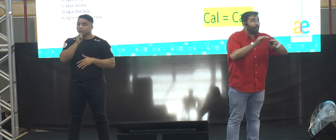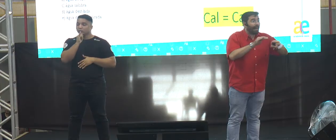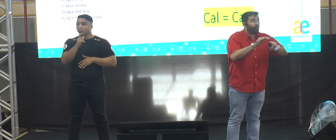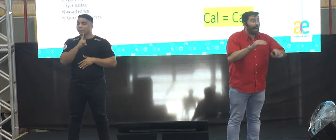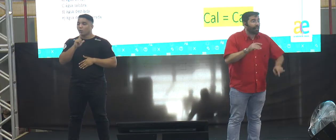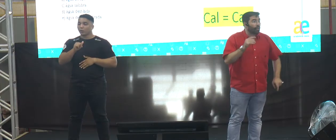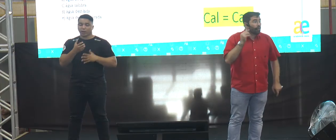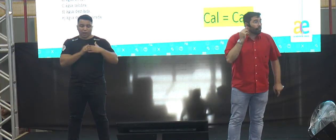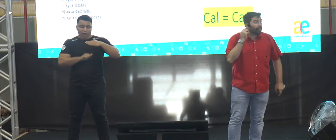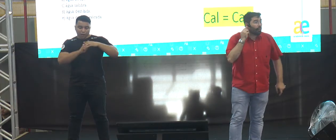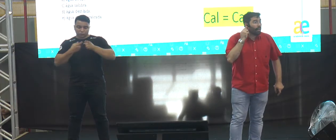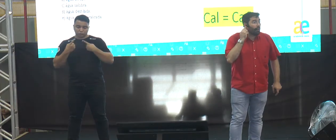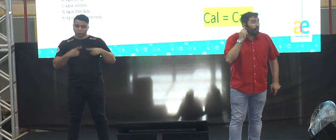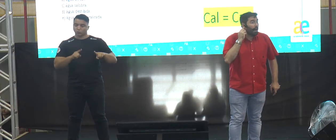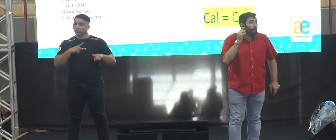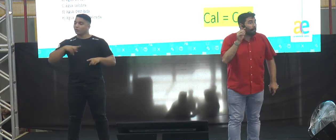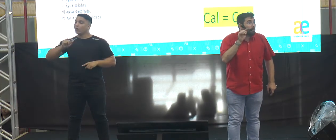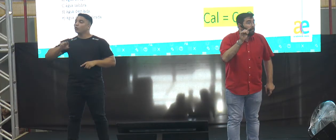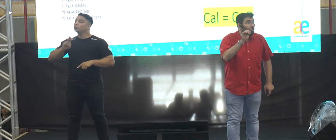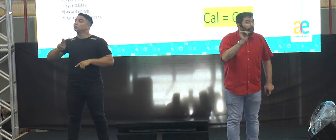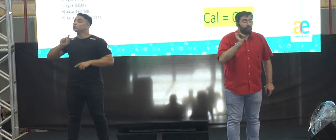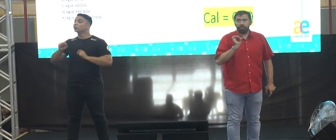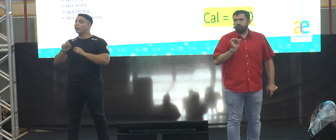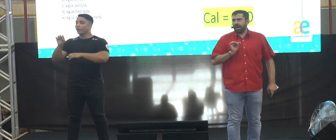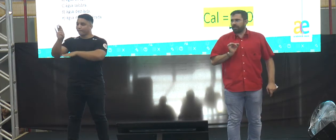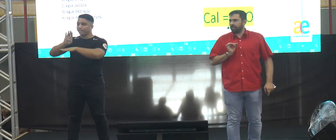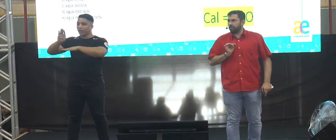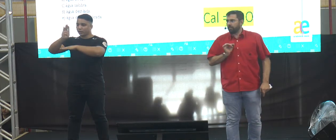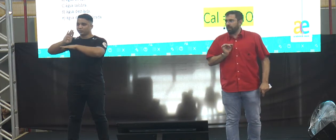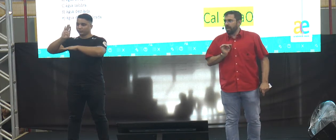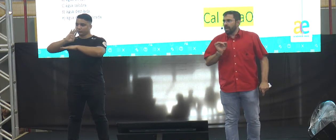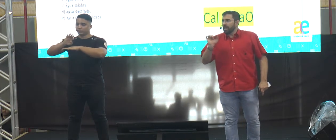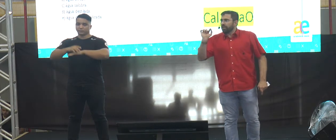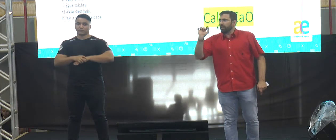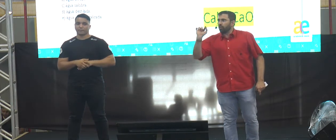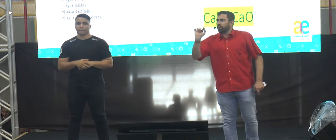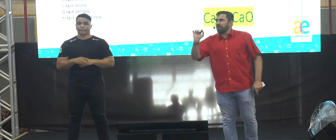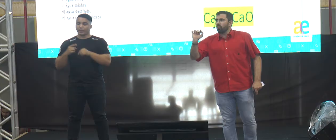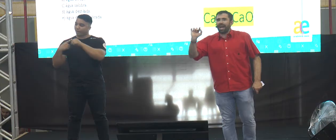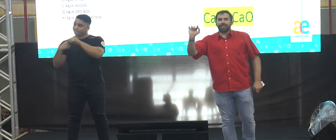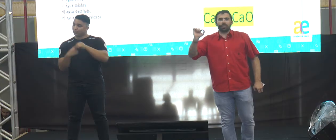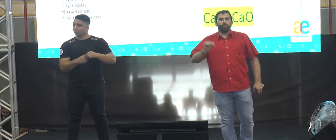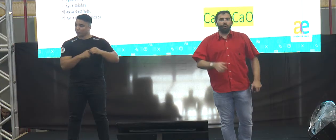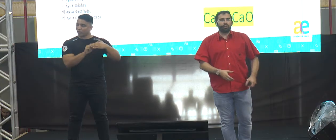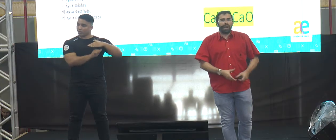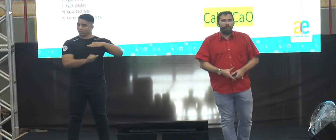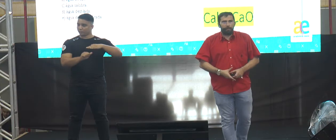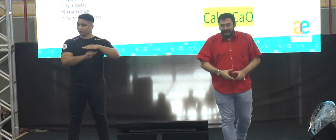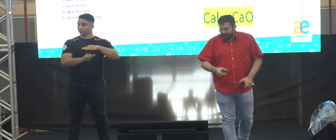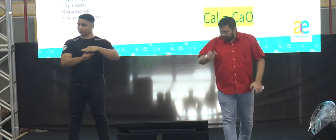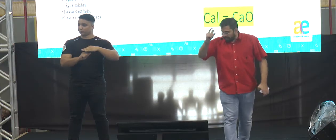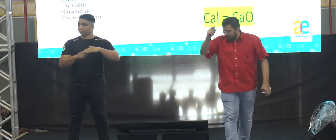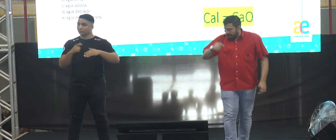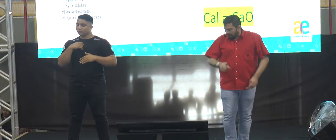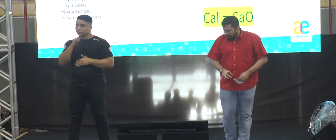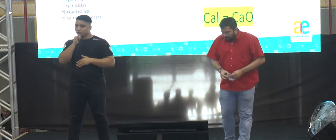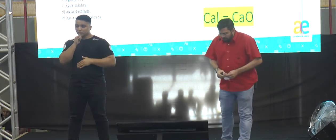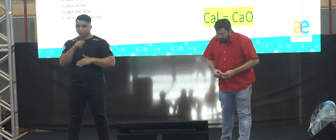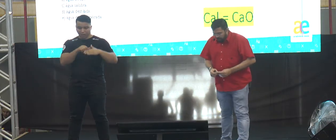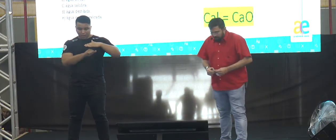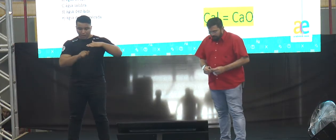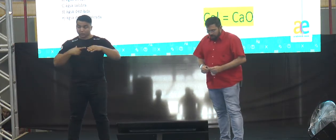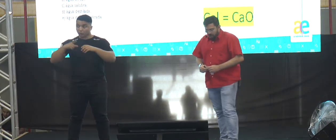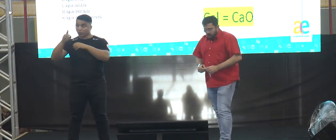quiser acabar com ácido, eu tenho que usar o quê? Uma base. Se eu tenho um ácido, eu vou usar uma base.